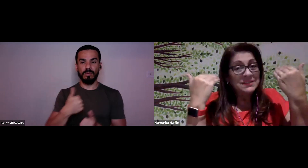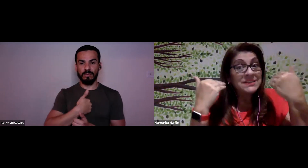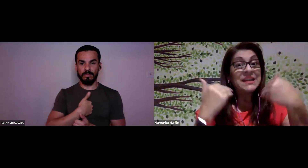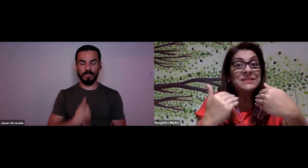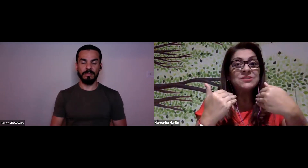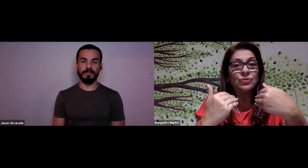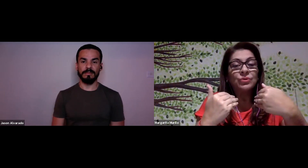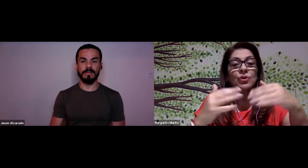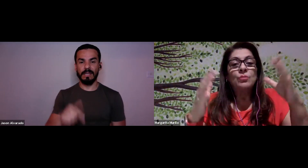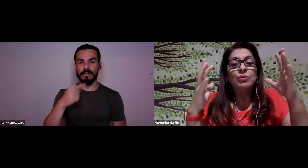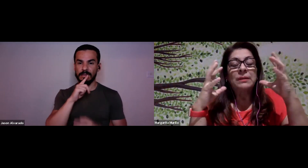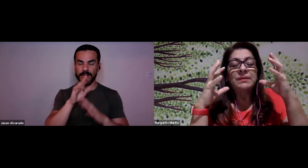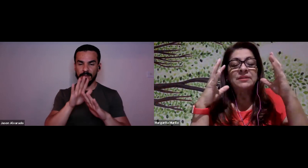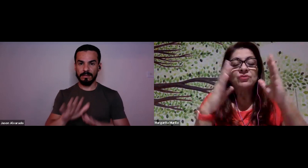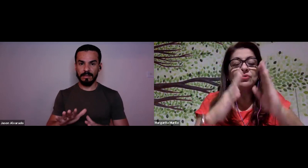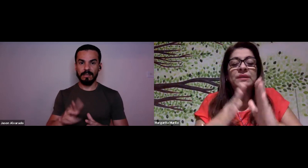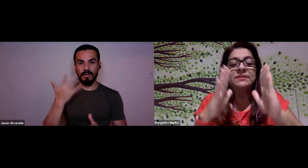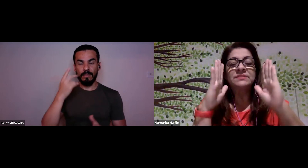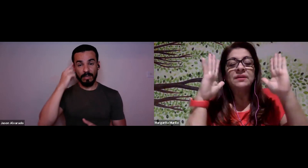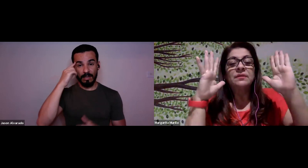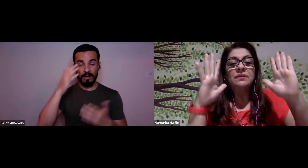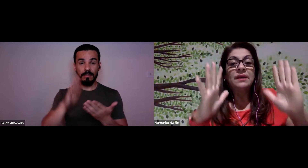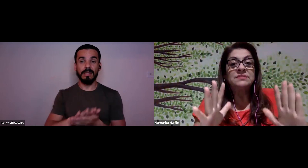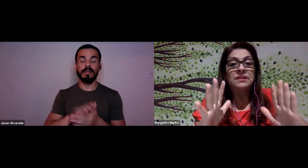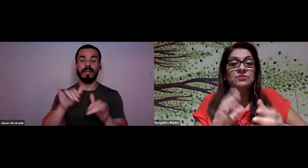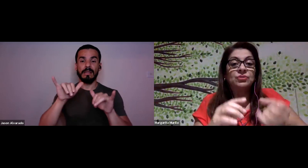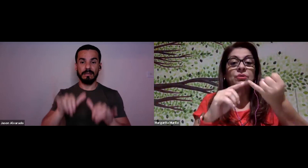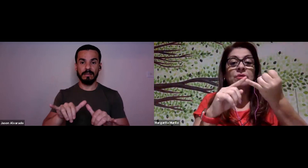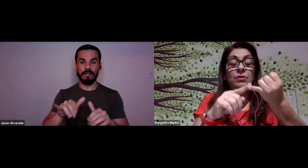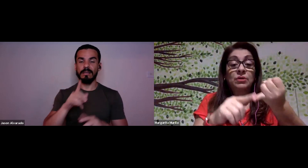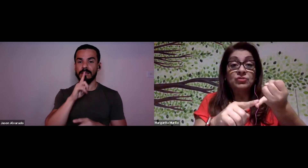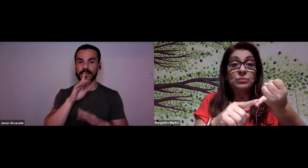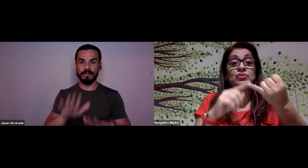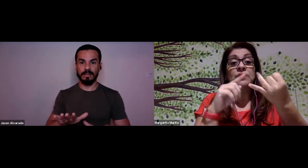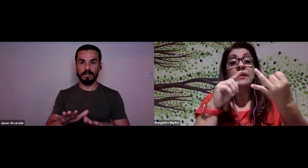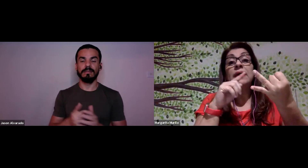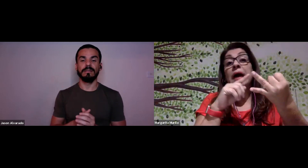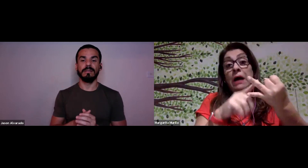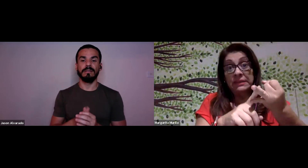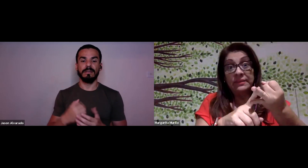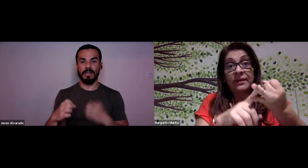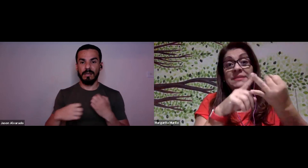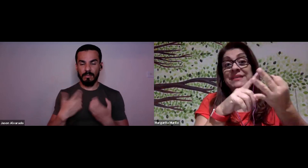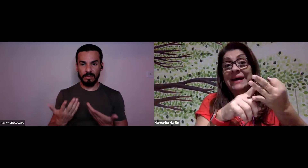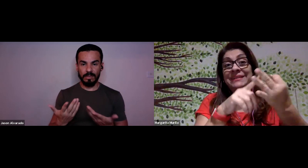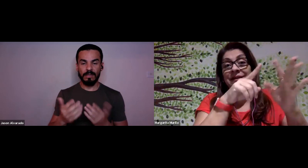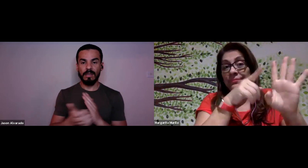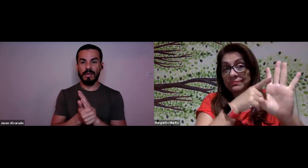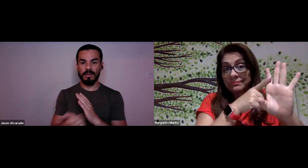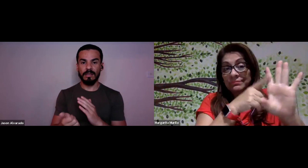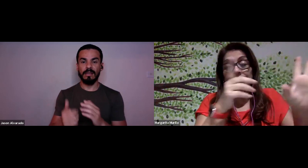en ese silencio porque la meditación te obliga a estar en silencio educación emocional habilidades